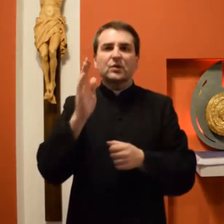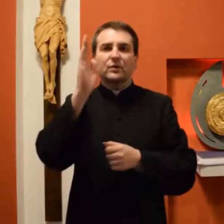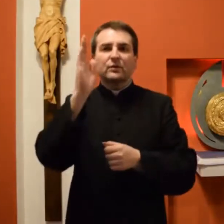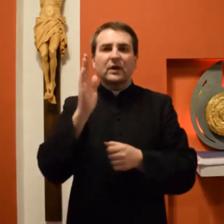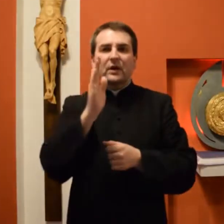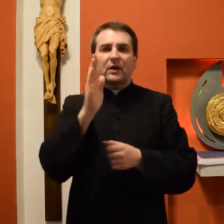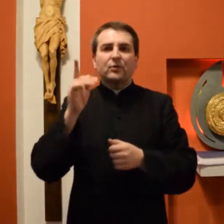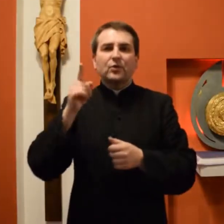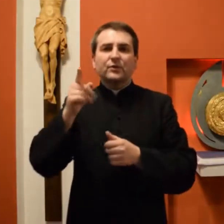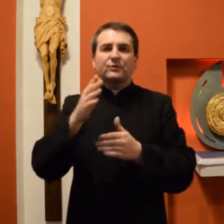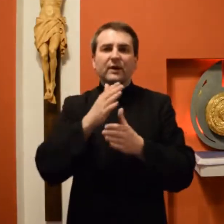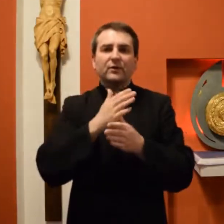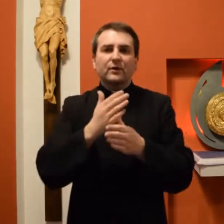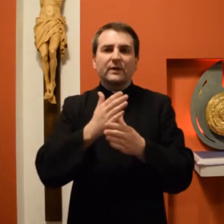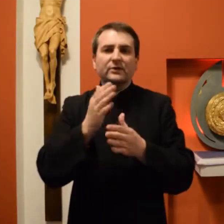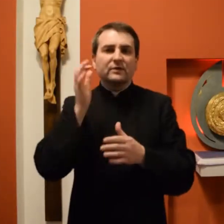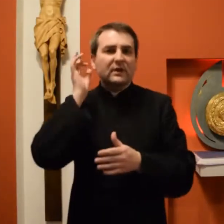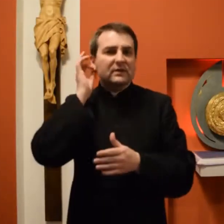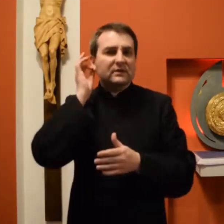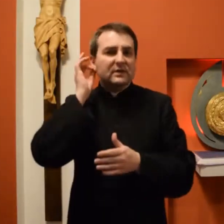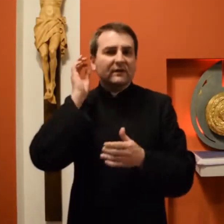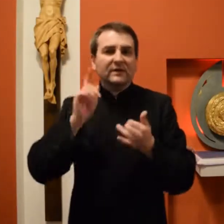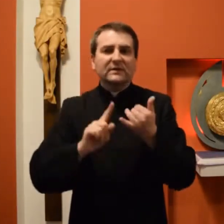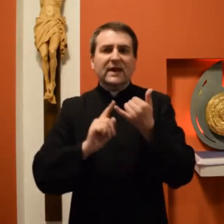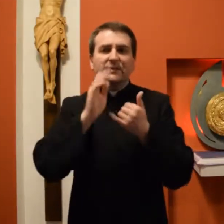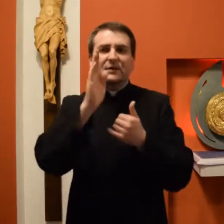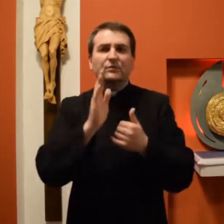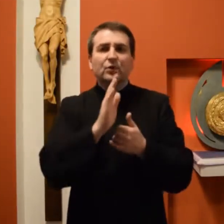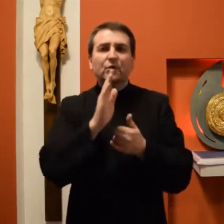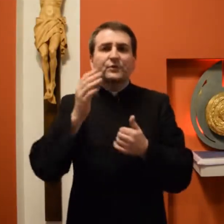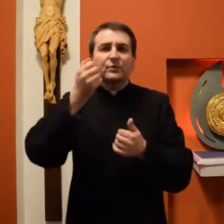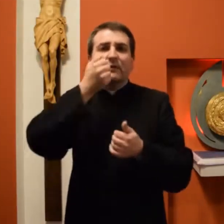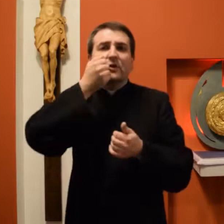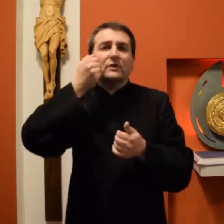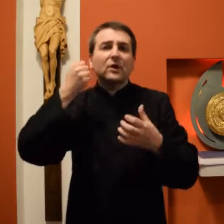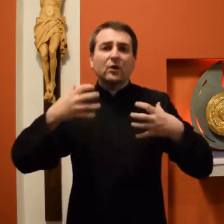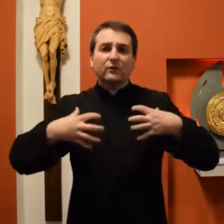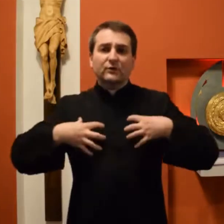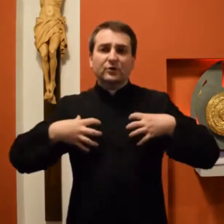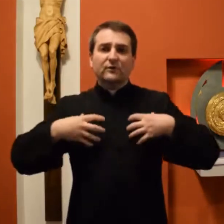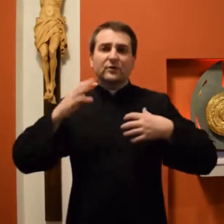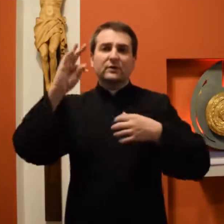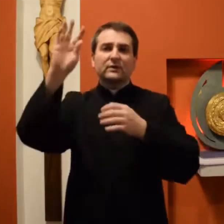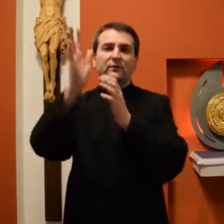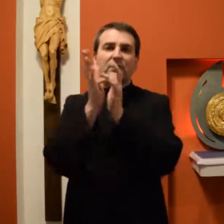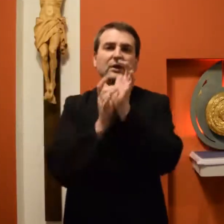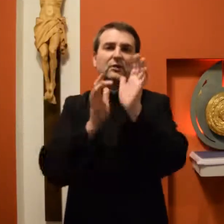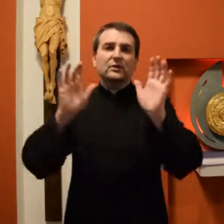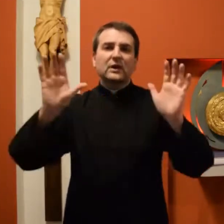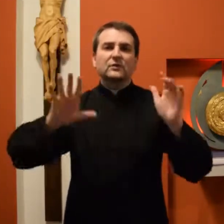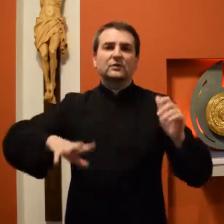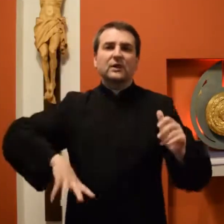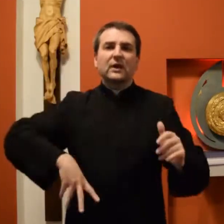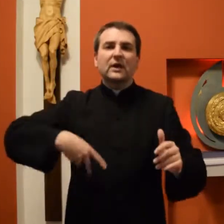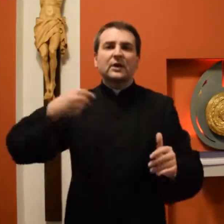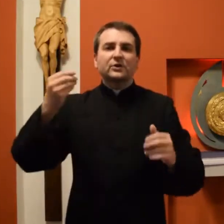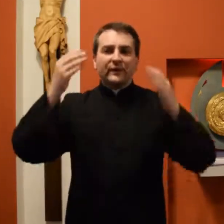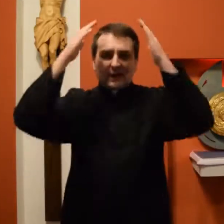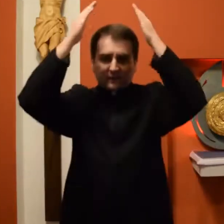Tobą. Błogosławionaś Ty między niewiastami, błogosławiony owoc żywota Twojego, Jezus.